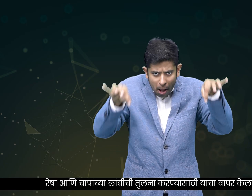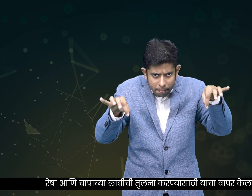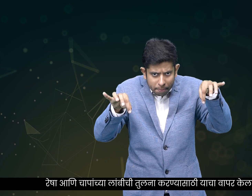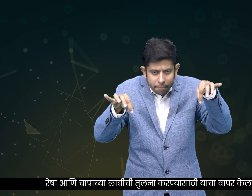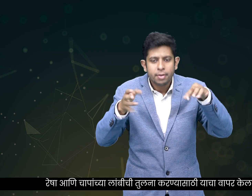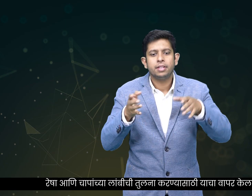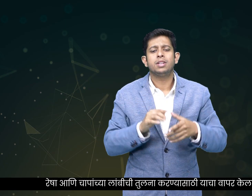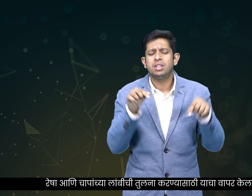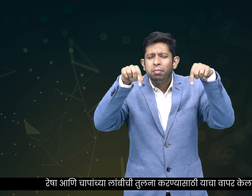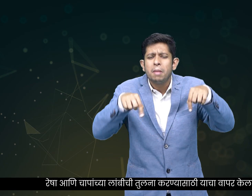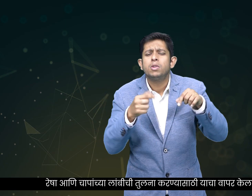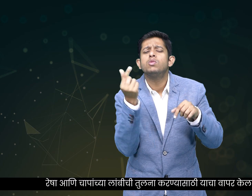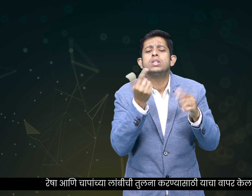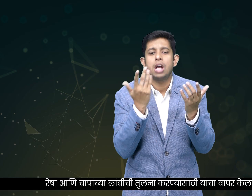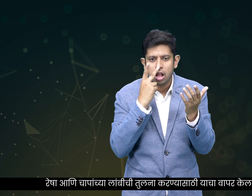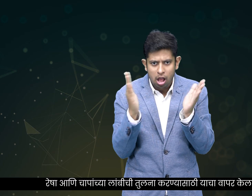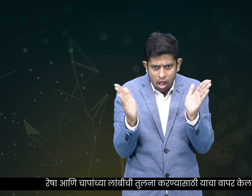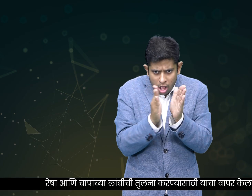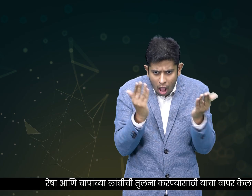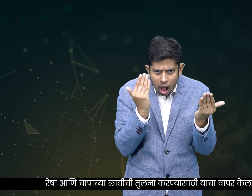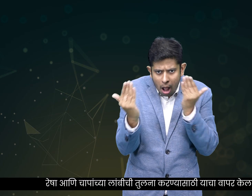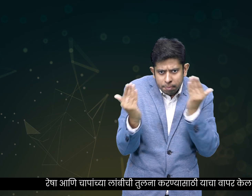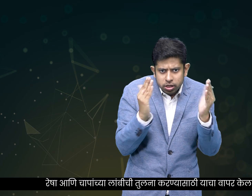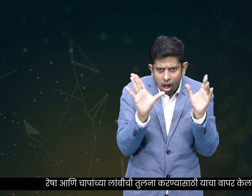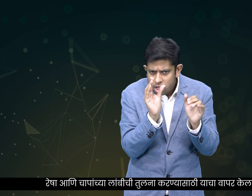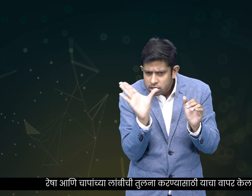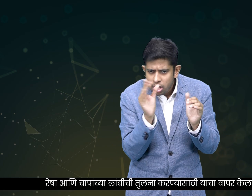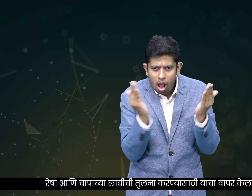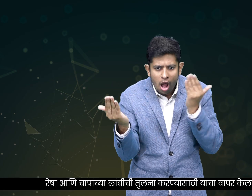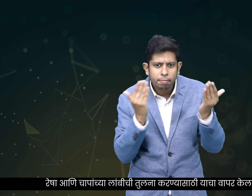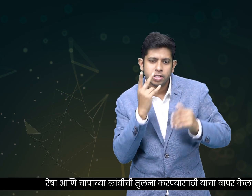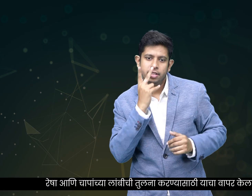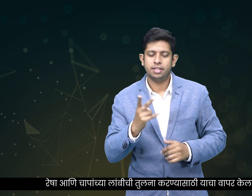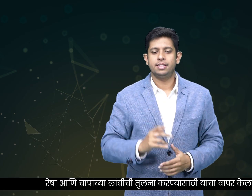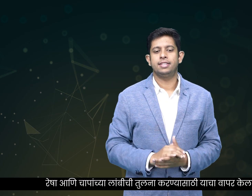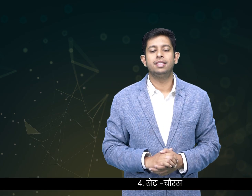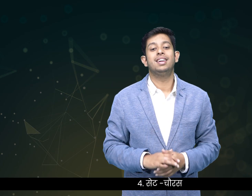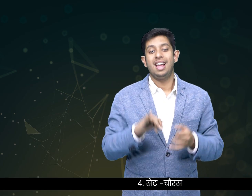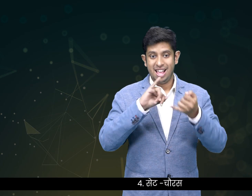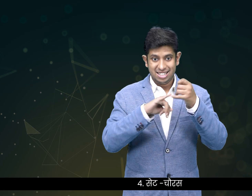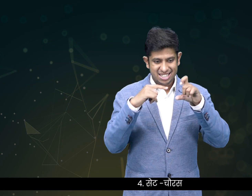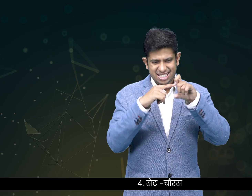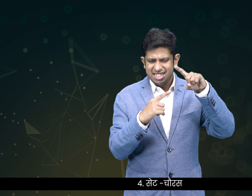रेषा आणि चापांच्या लांबीची तुलना करण्यासाठी याचा वापर केला जातो. 4 सेट